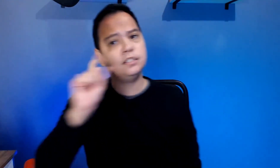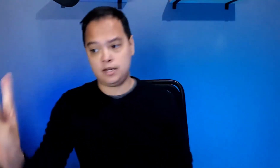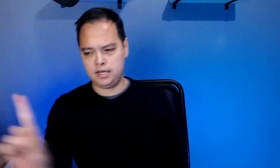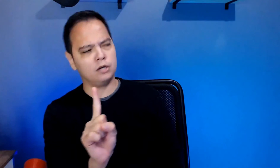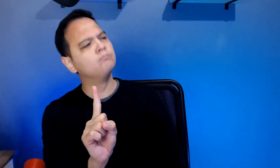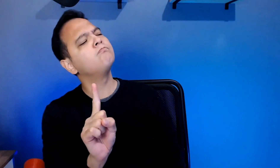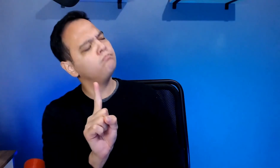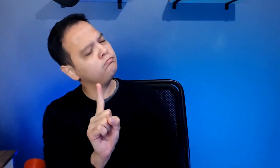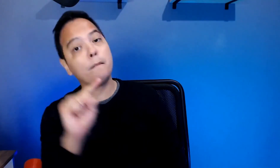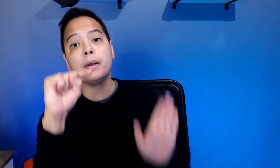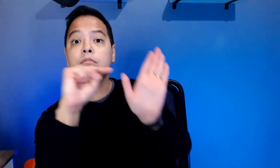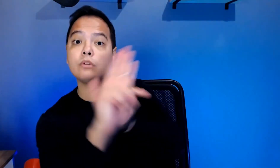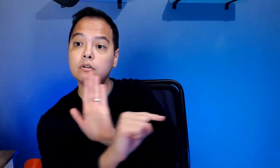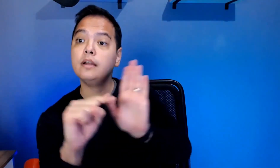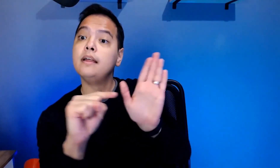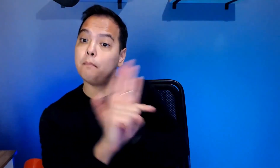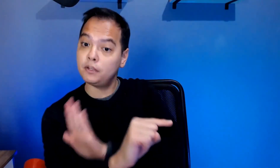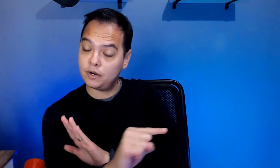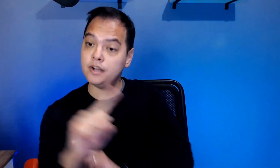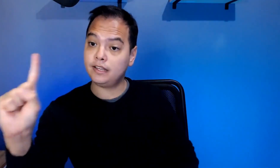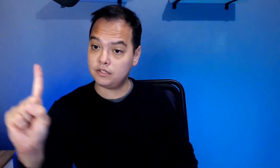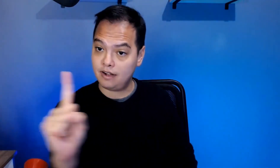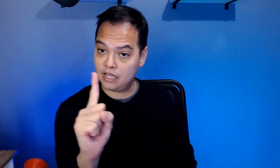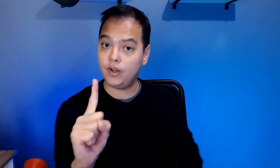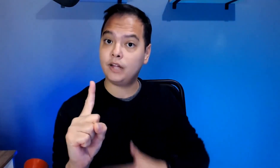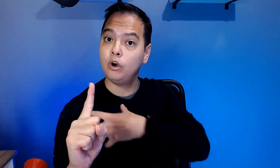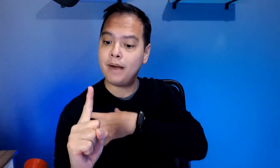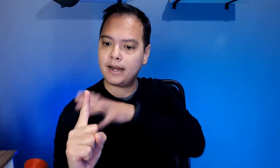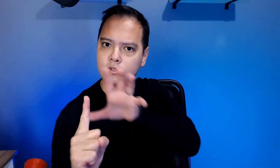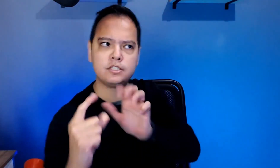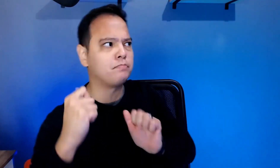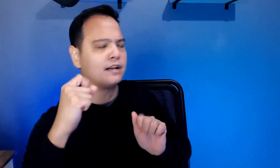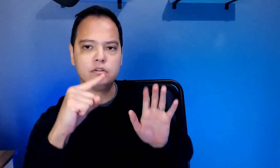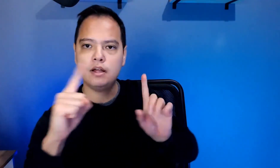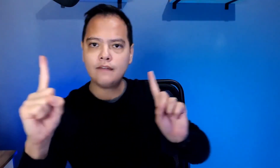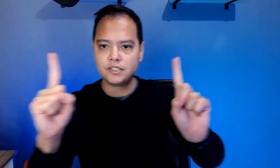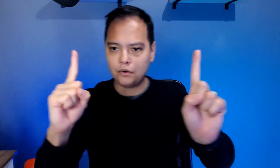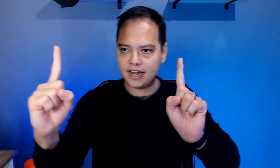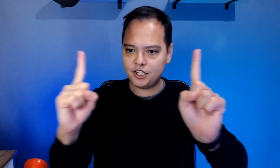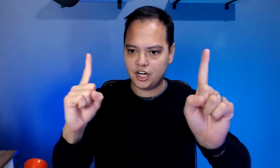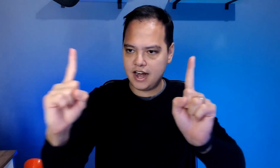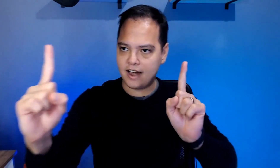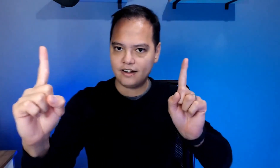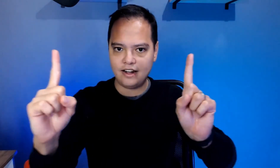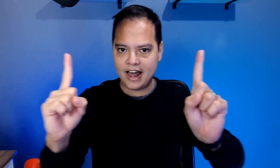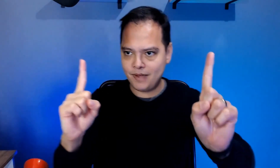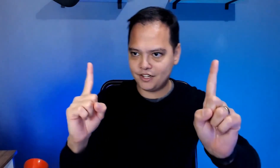ó, perguntou. Mesma coisa, ele está usando classificador, marcação de espaço. Você não consegue enxergar claramente?